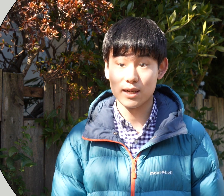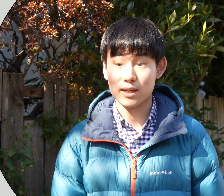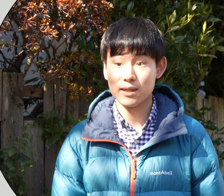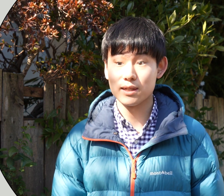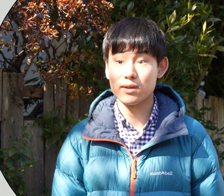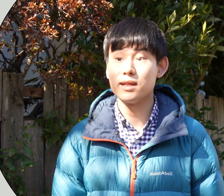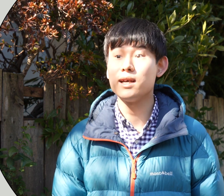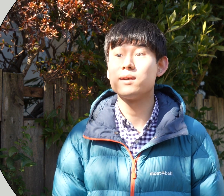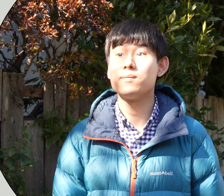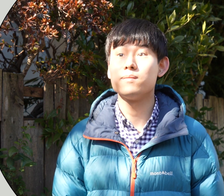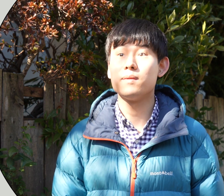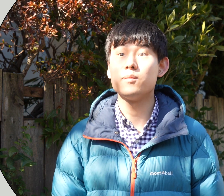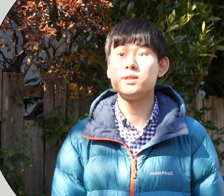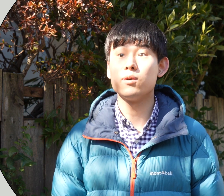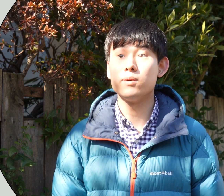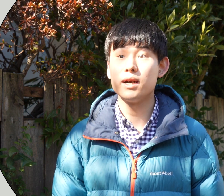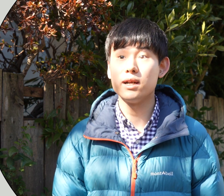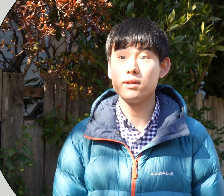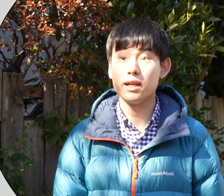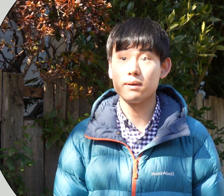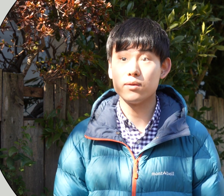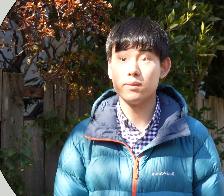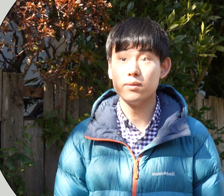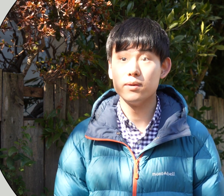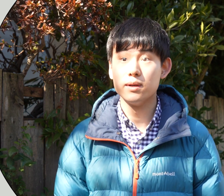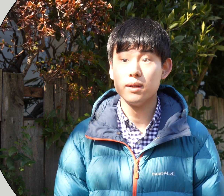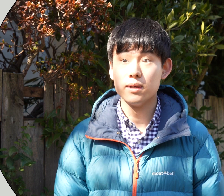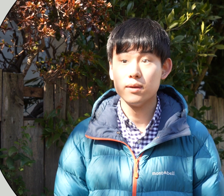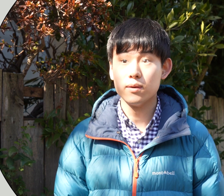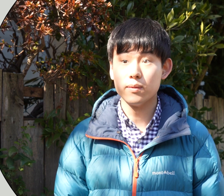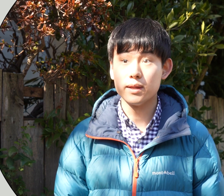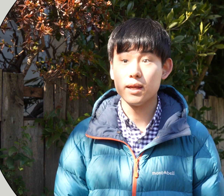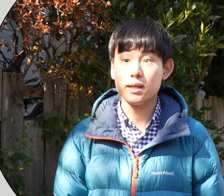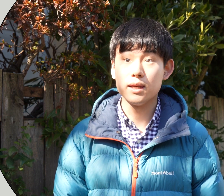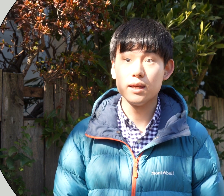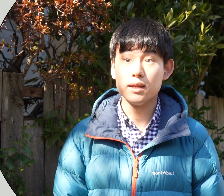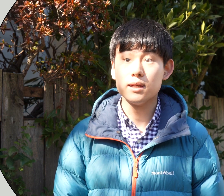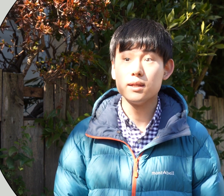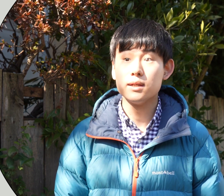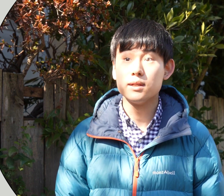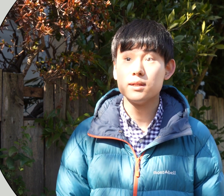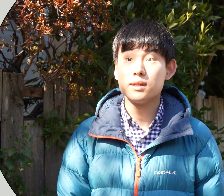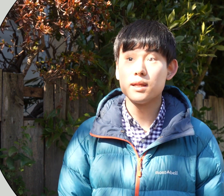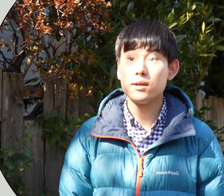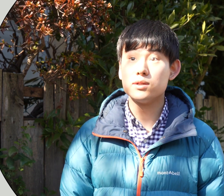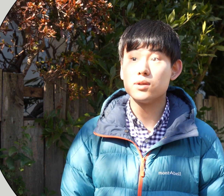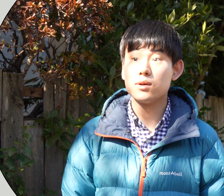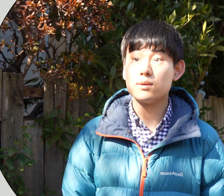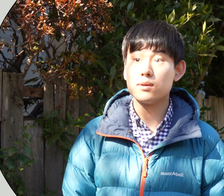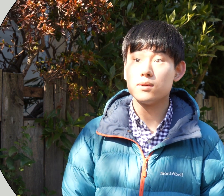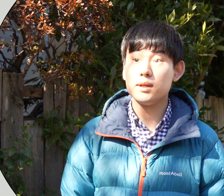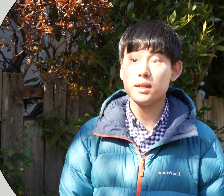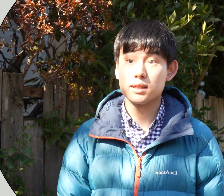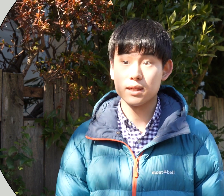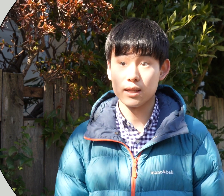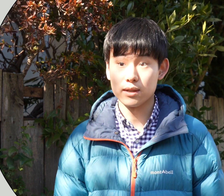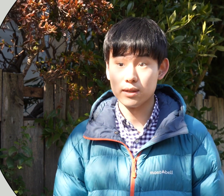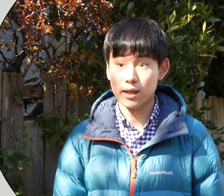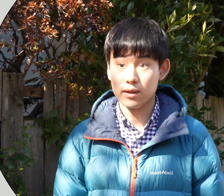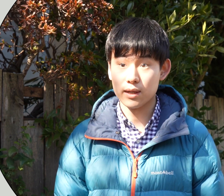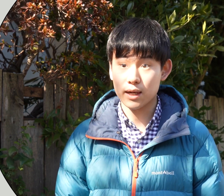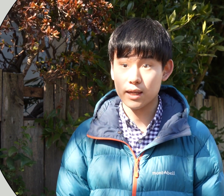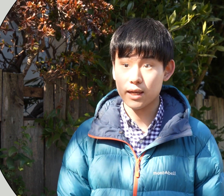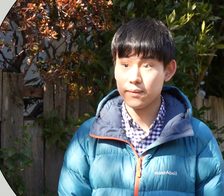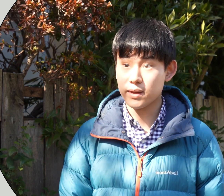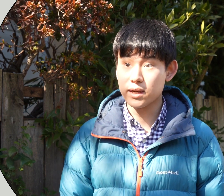なとかでそれでまもし覚えられるのであれば声も覚えていきっていう情報をどんどんリンクさせてい